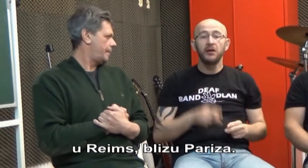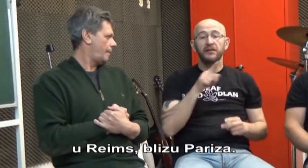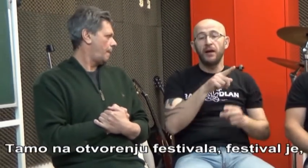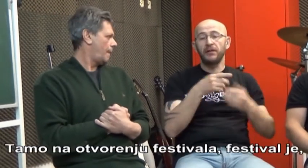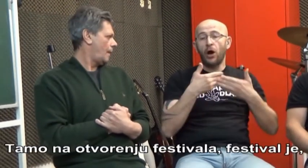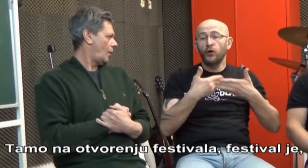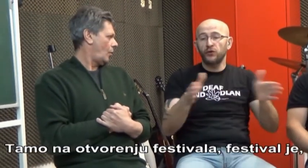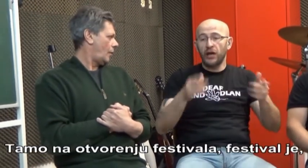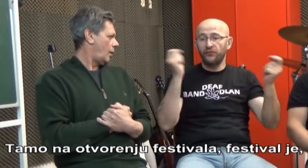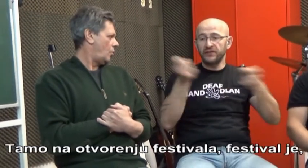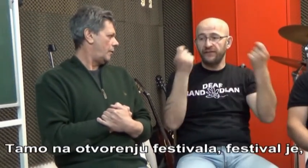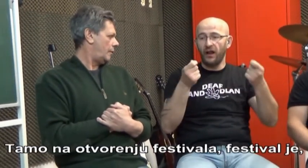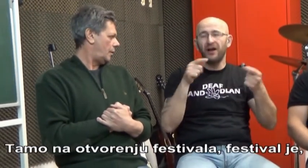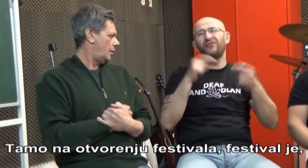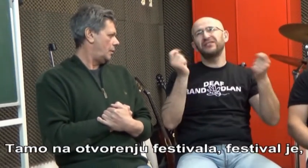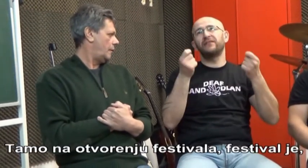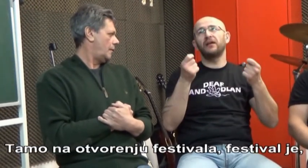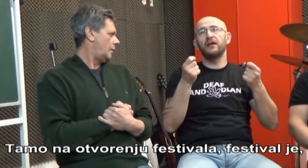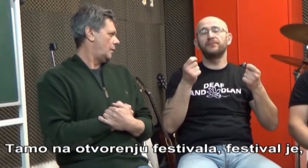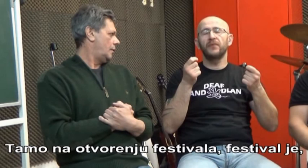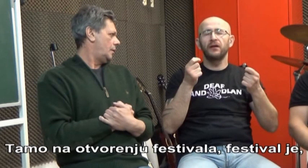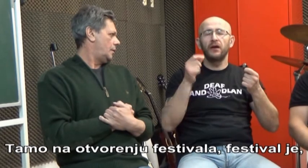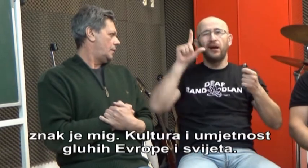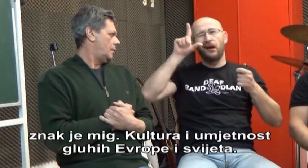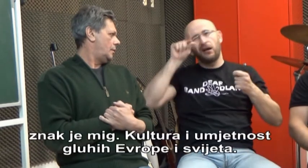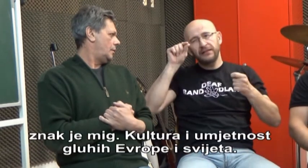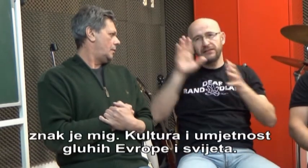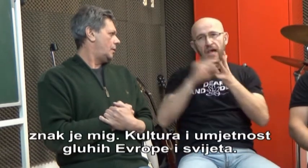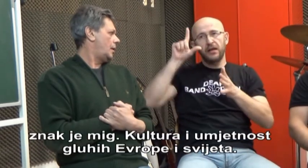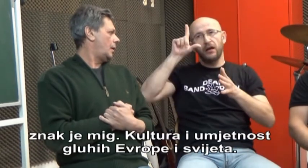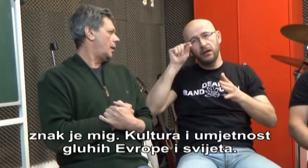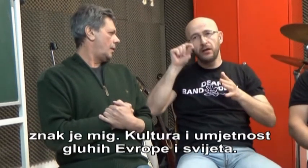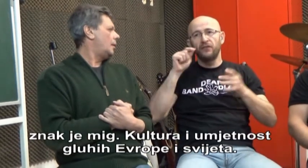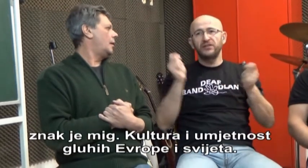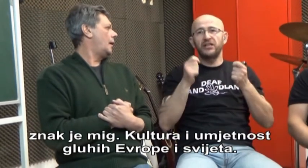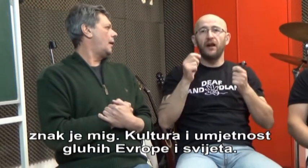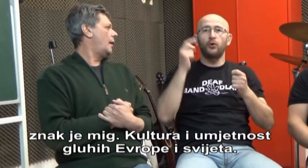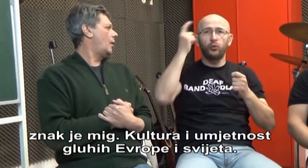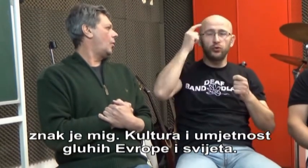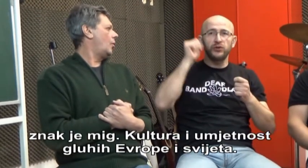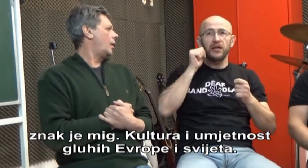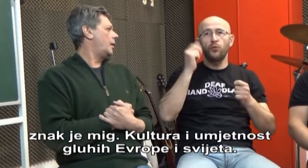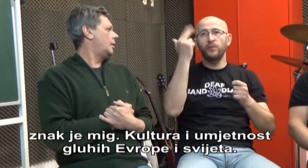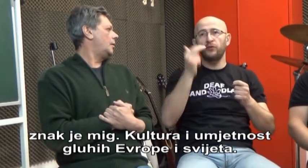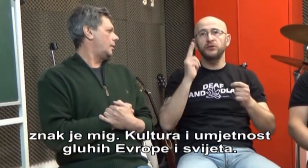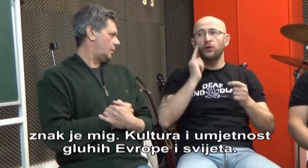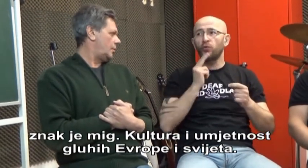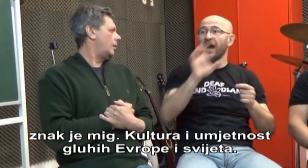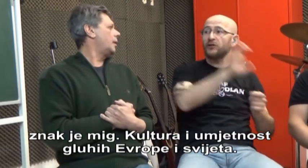Da je na otvorenju festivala je znaki festivala kulture i umjetnosti jug Evrope